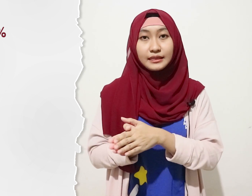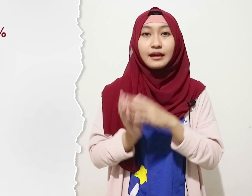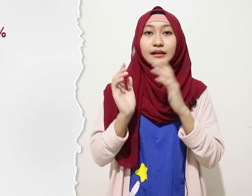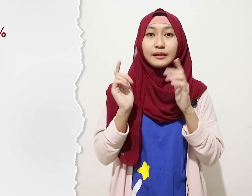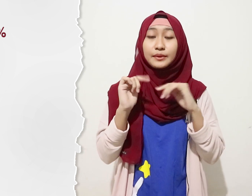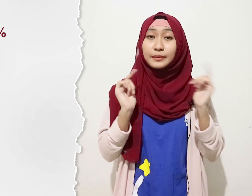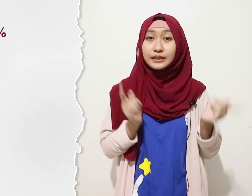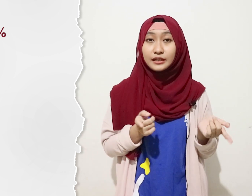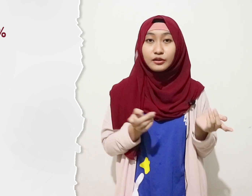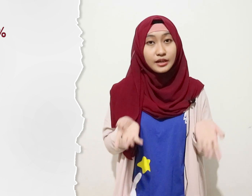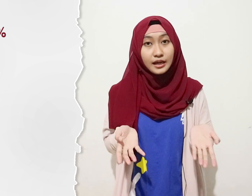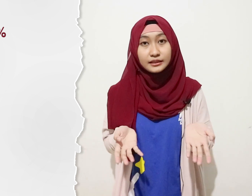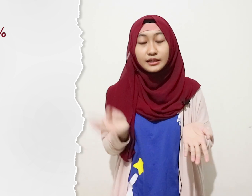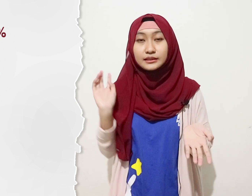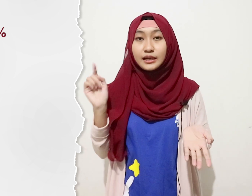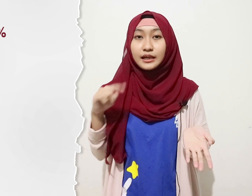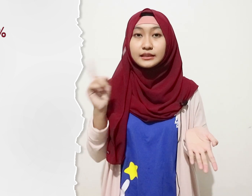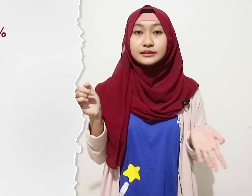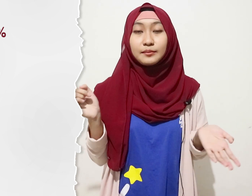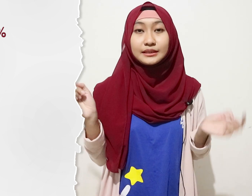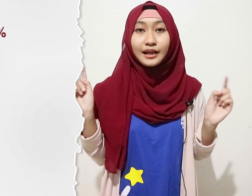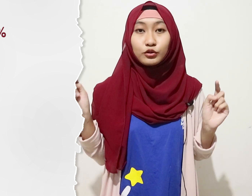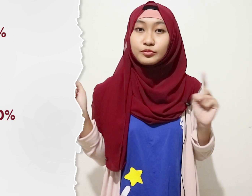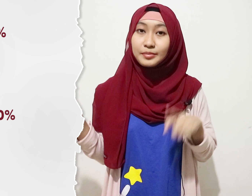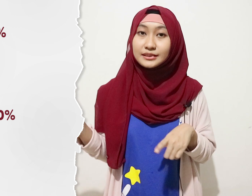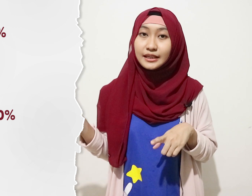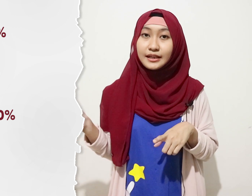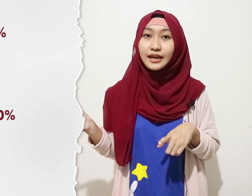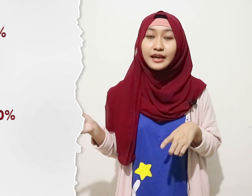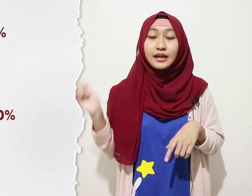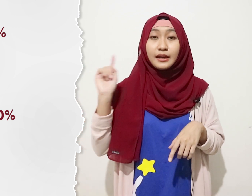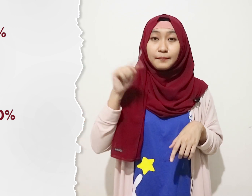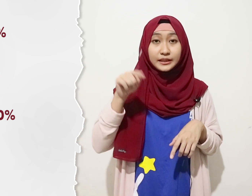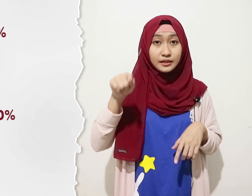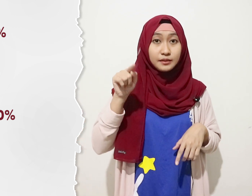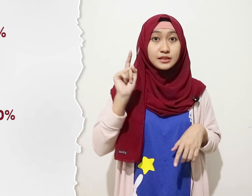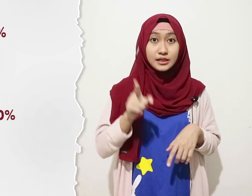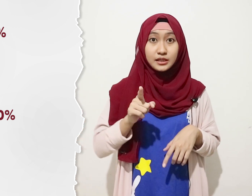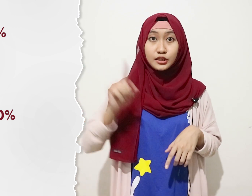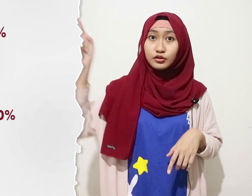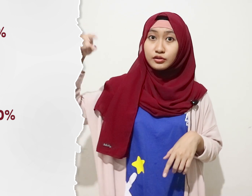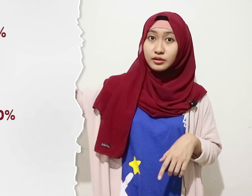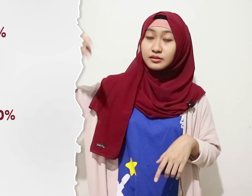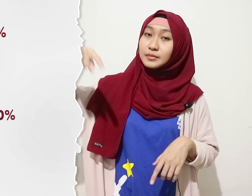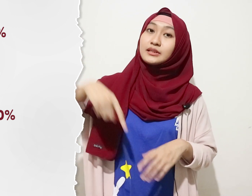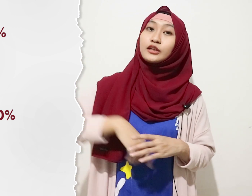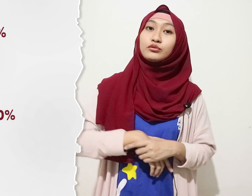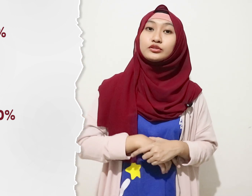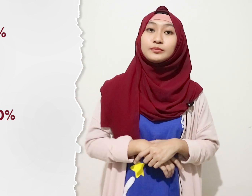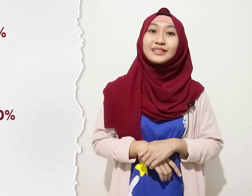Nah, 6/4 ini ya udah tinggal kita kalikan aja sama 100% deh. Nah, 4 ini kan bisa nih dicoret-coret sama 100 biar